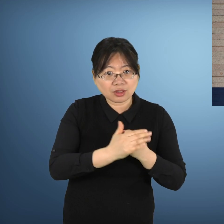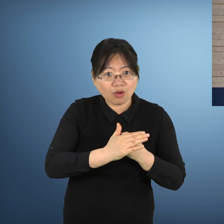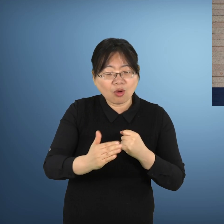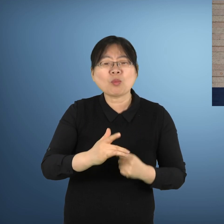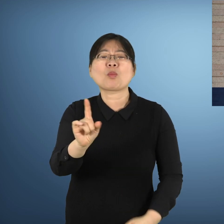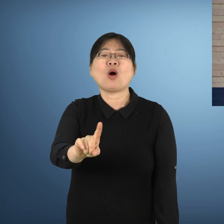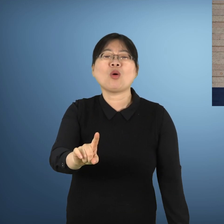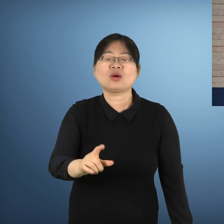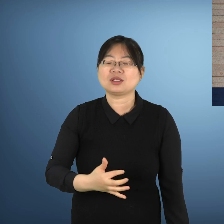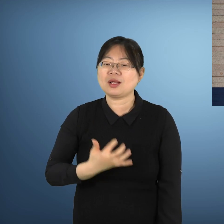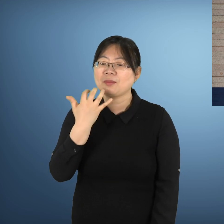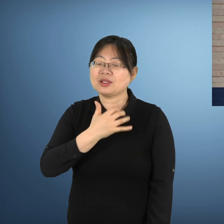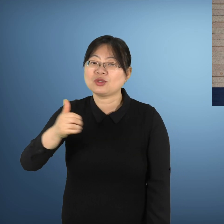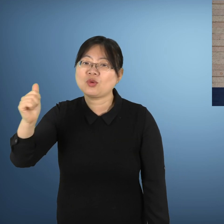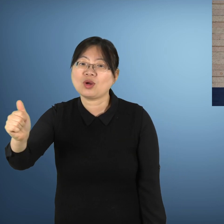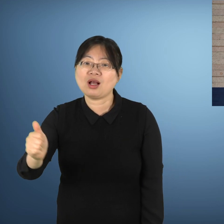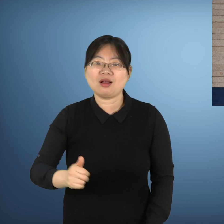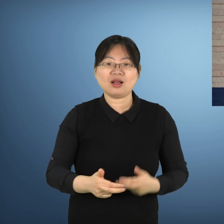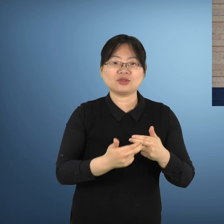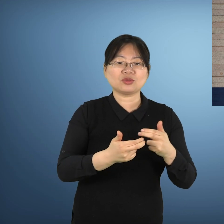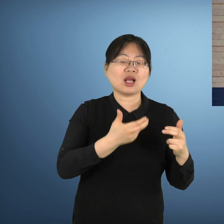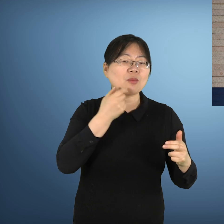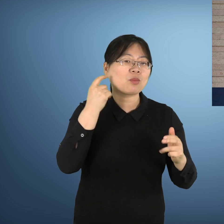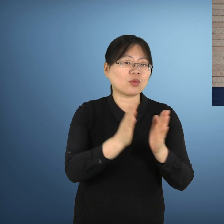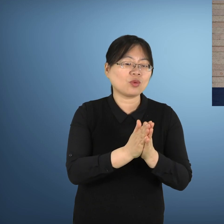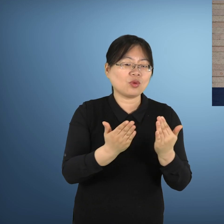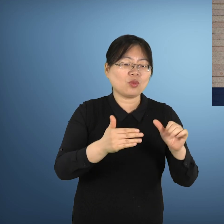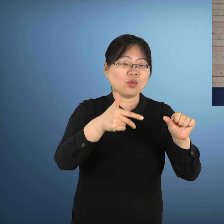베드로가 누가복음 5장에서 예수님을